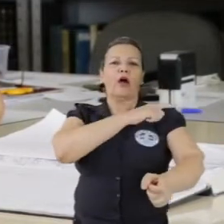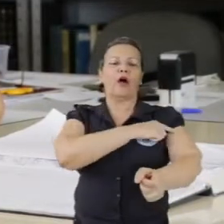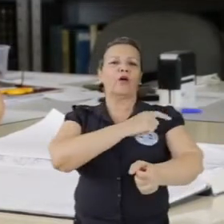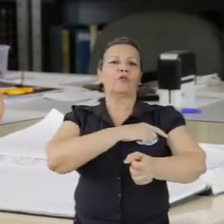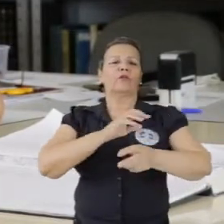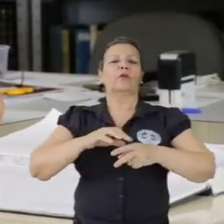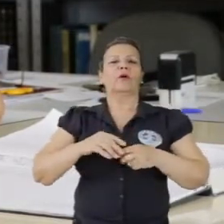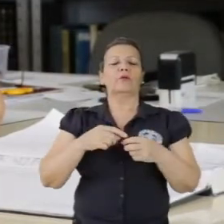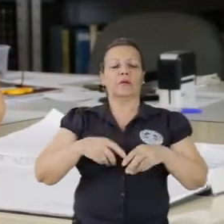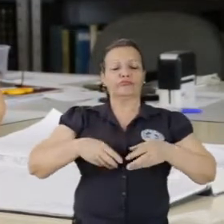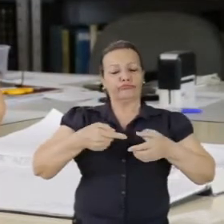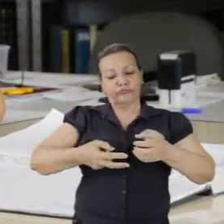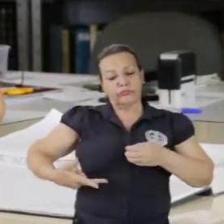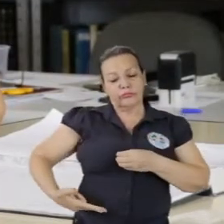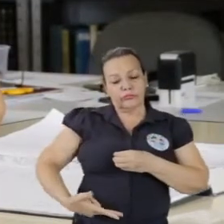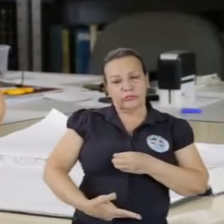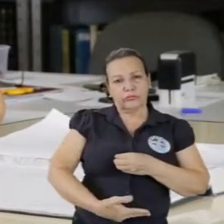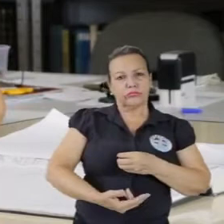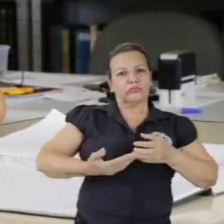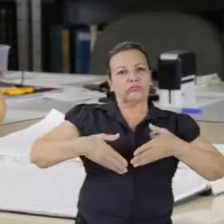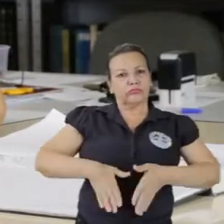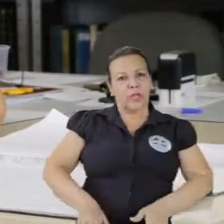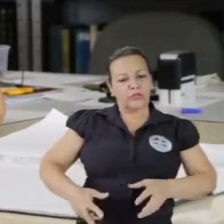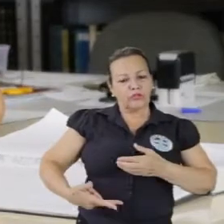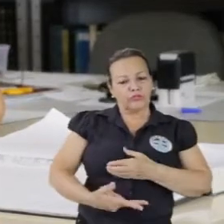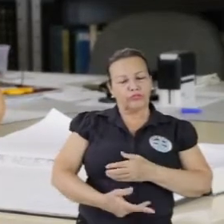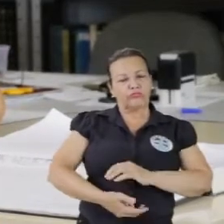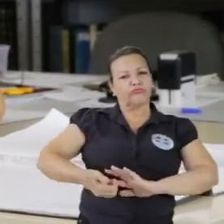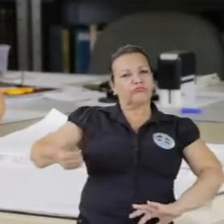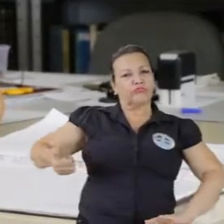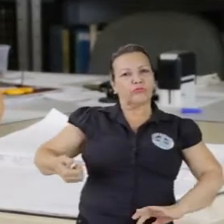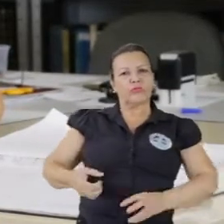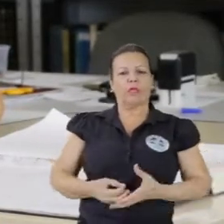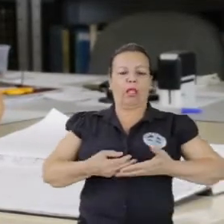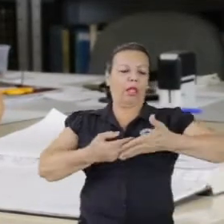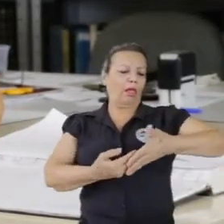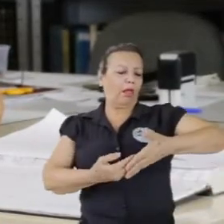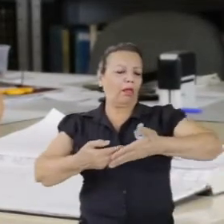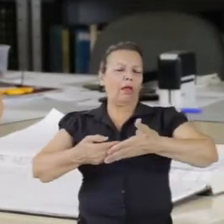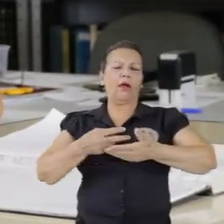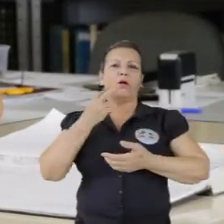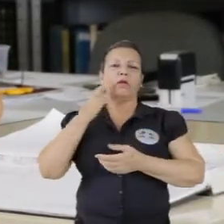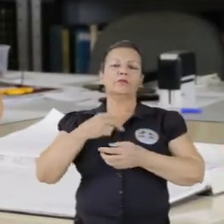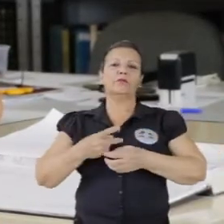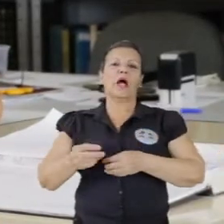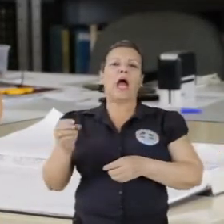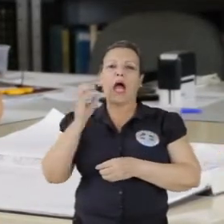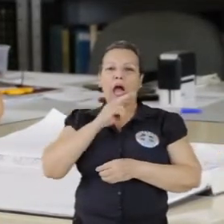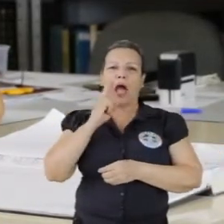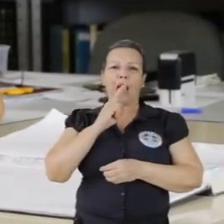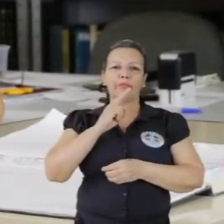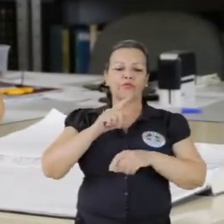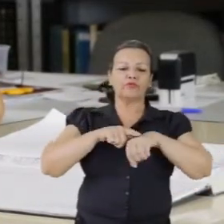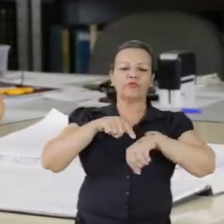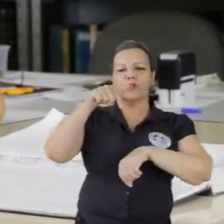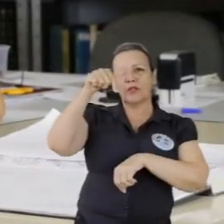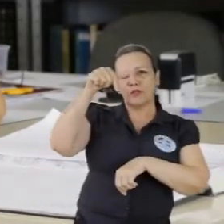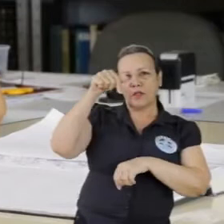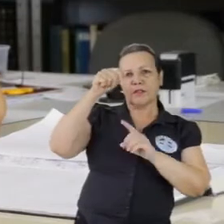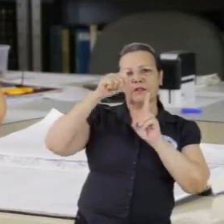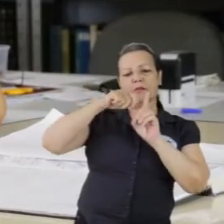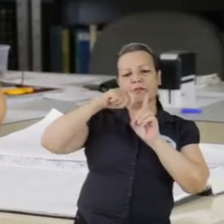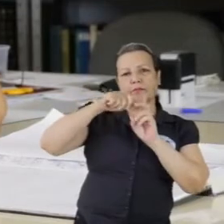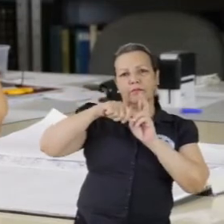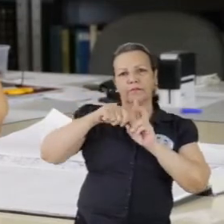muito complicada. Eu tive um problema de eclâmpsia, e aí teve que tirar ele, fazer uma cirurgia, uma cesárea